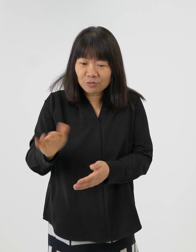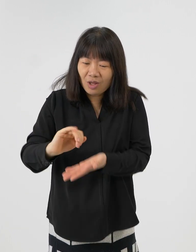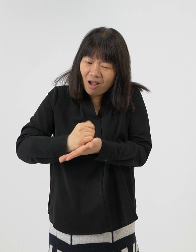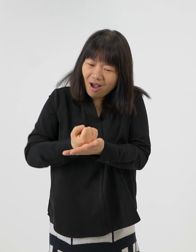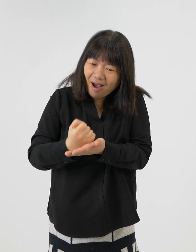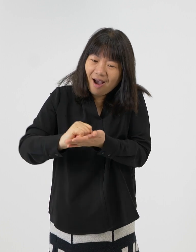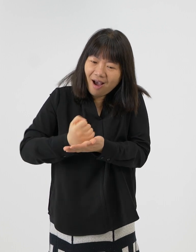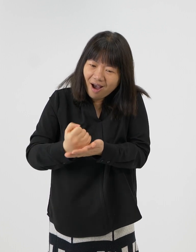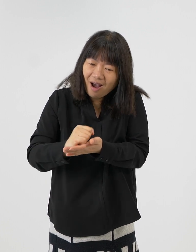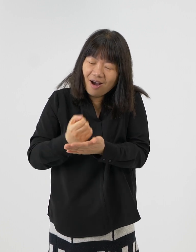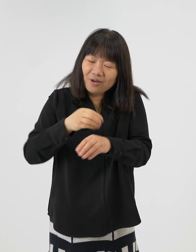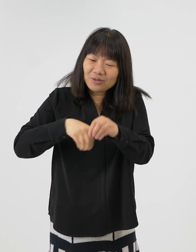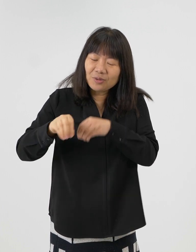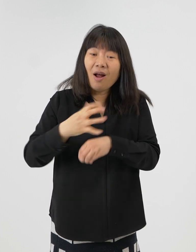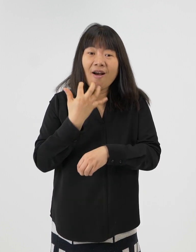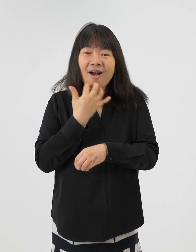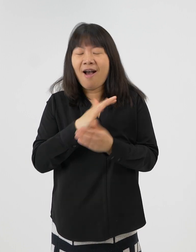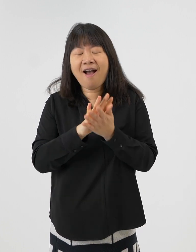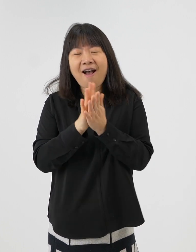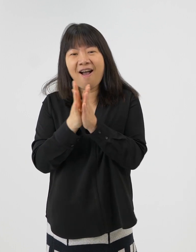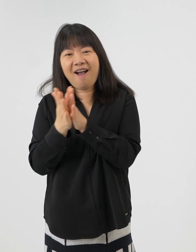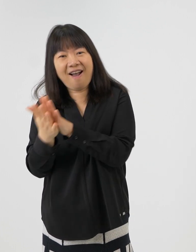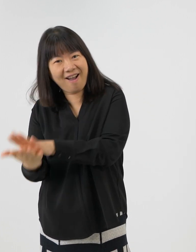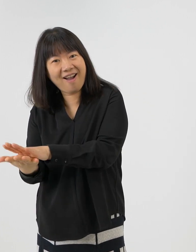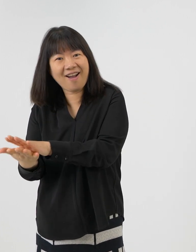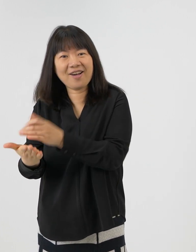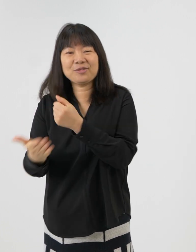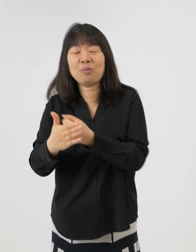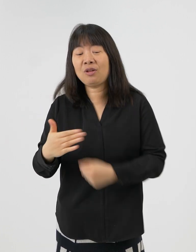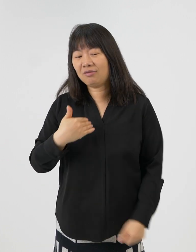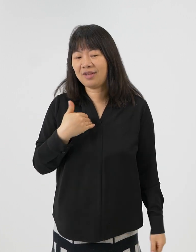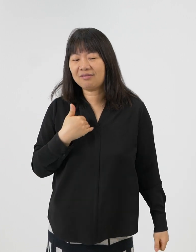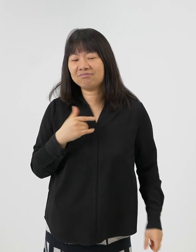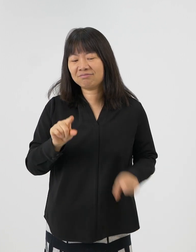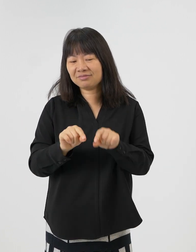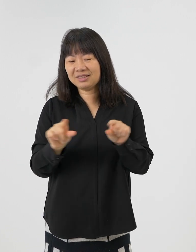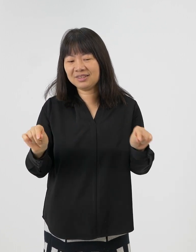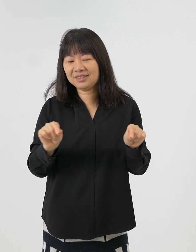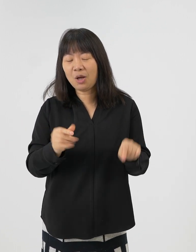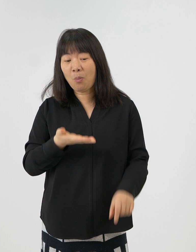달라져요. 그래서 자기는 음식을 눈으로 먹는다는 거예요.